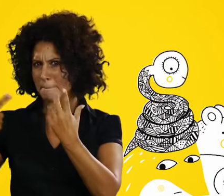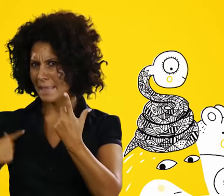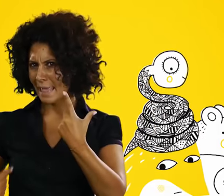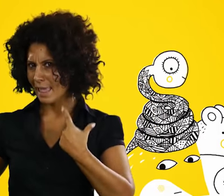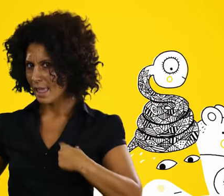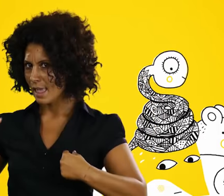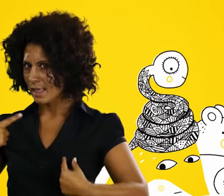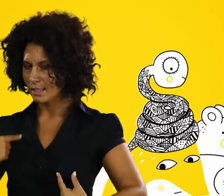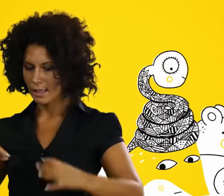pennuti,